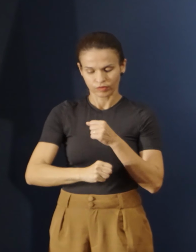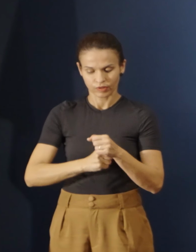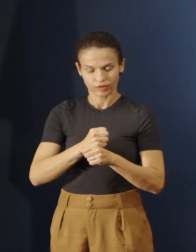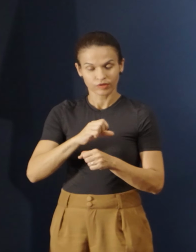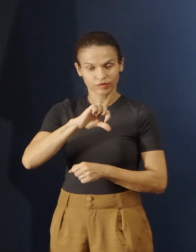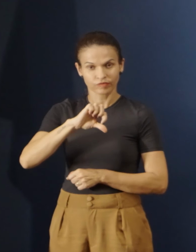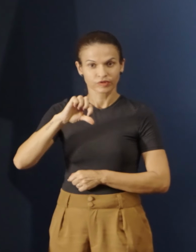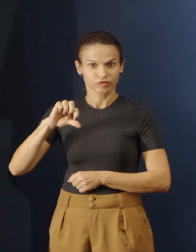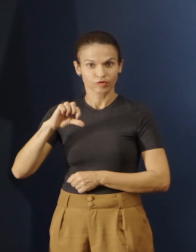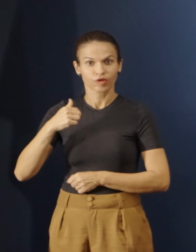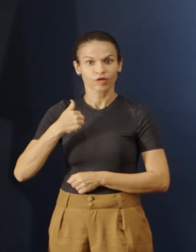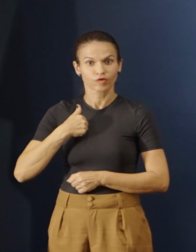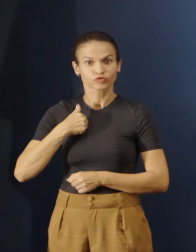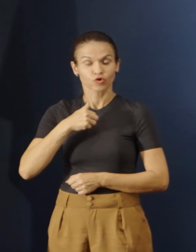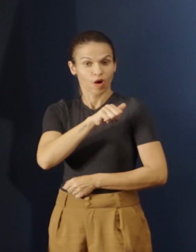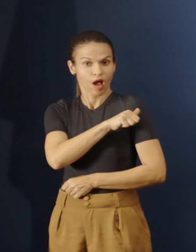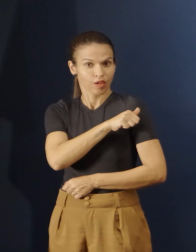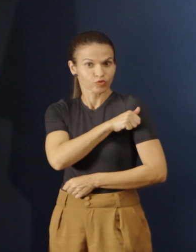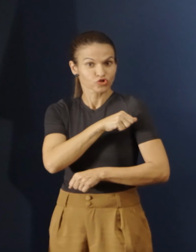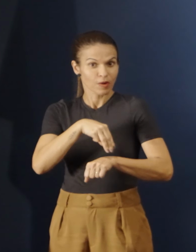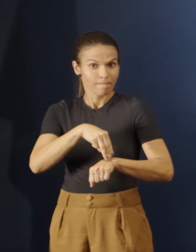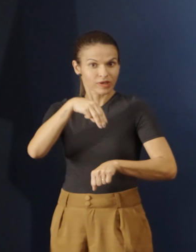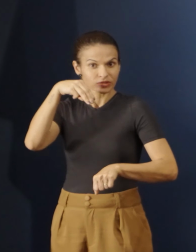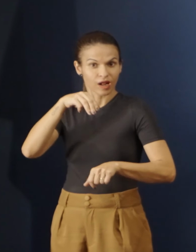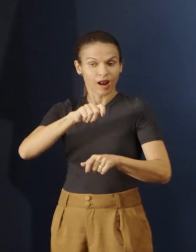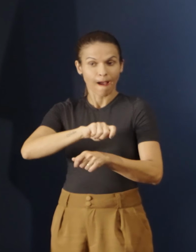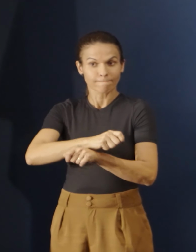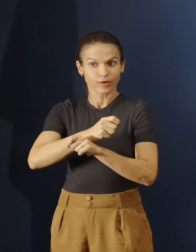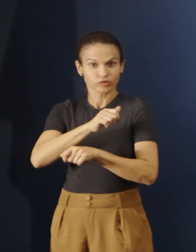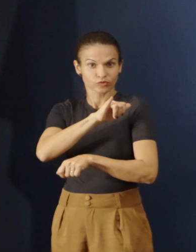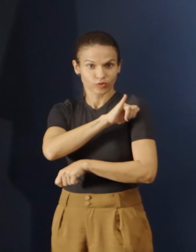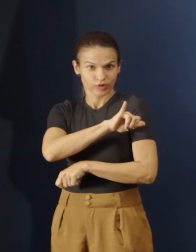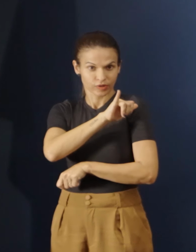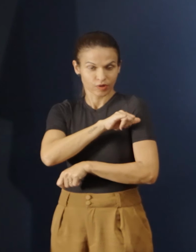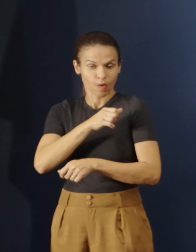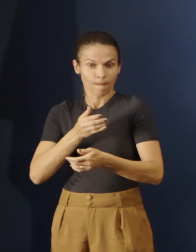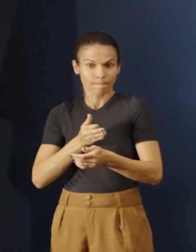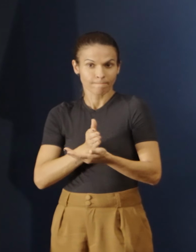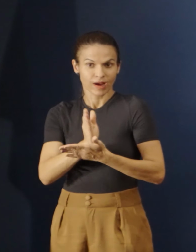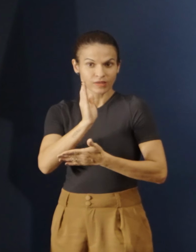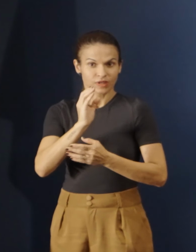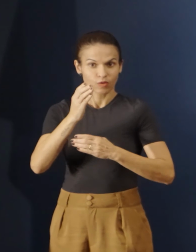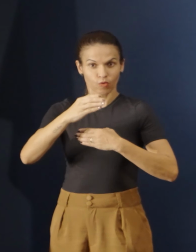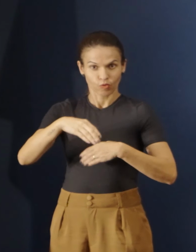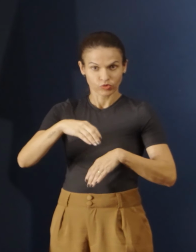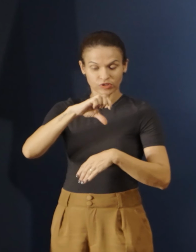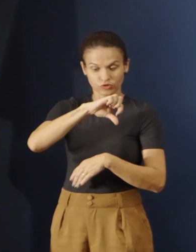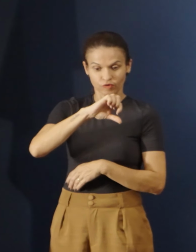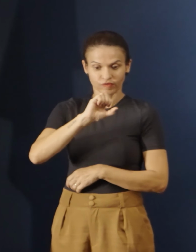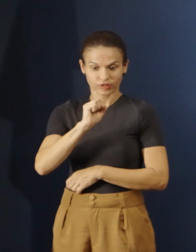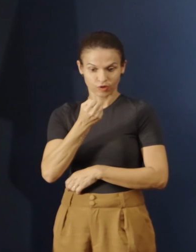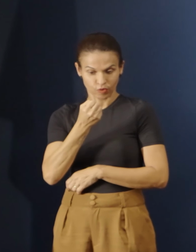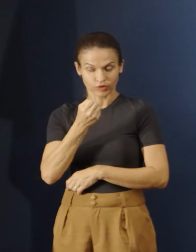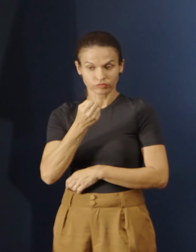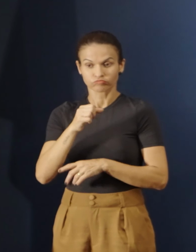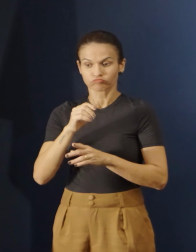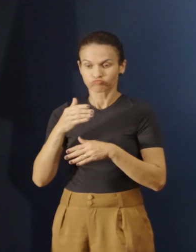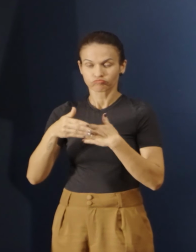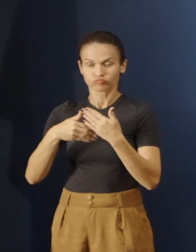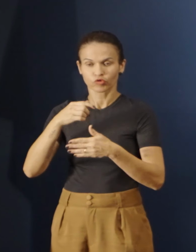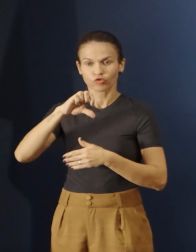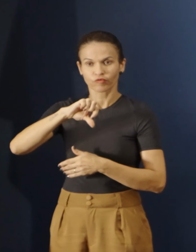99, eu sou aluno de mestrado na PUC do Rio. Eu passei no concurso para mestrado em 98, e em 99